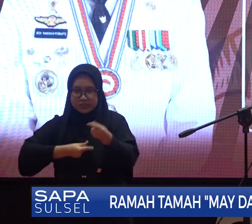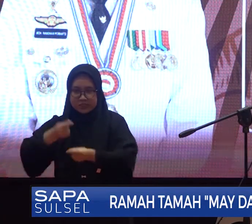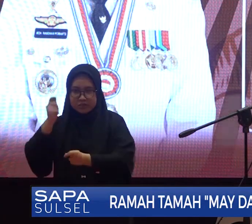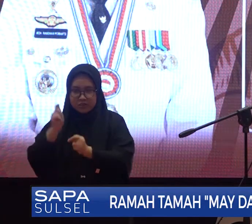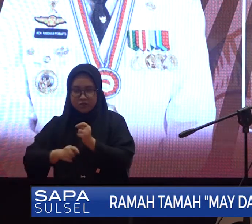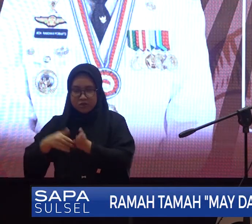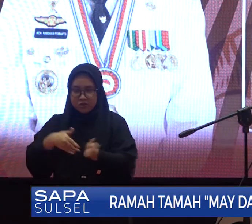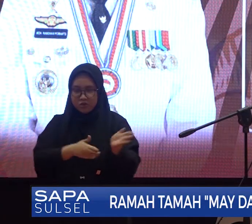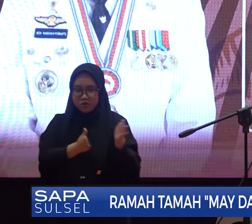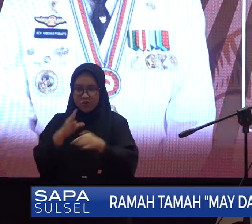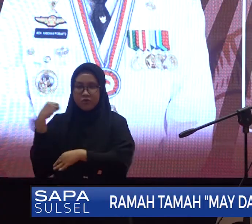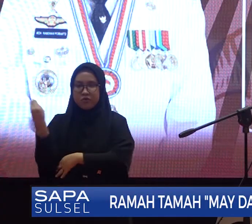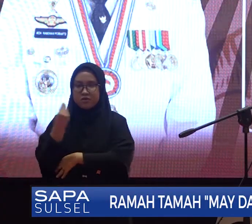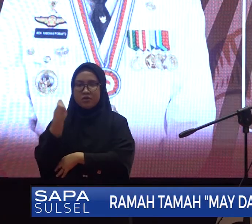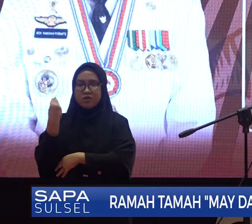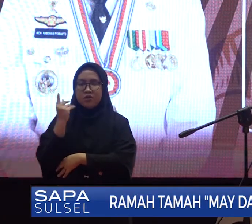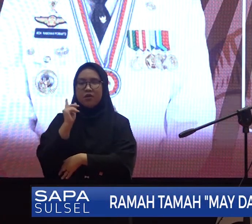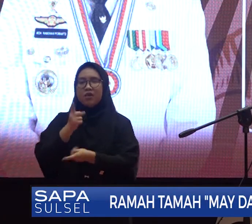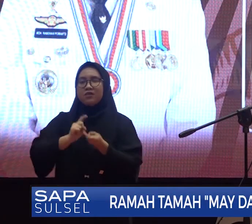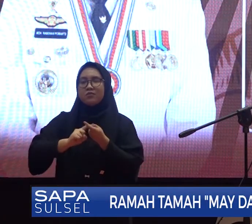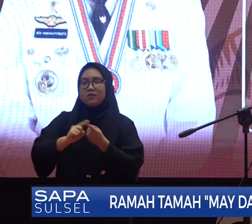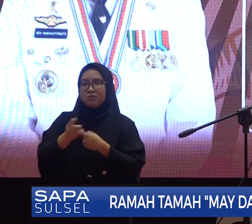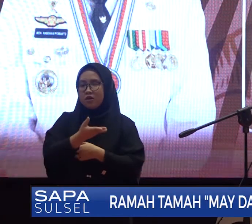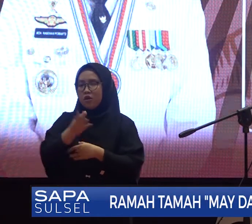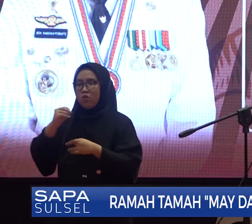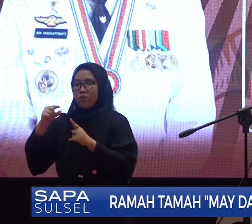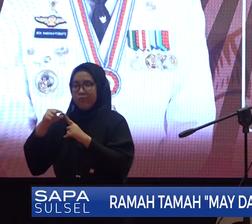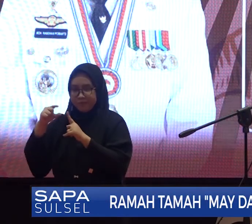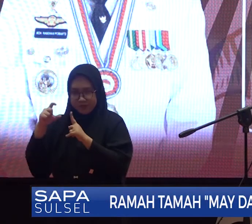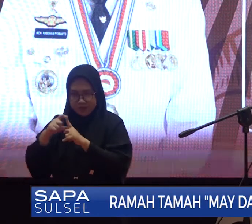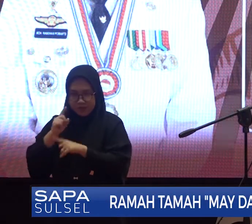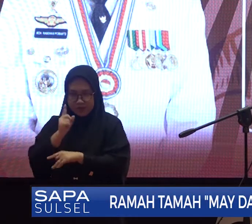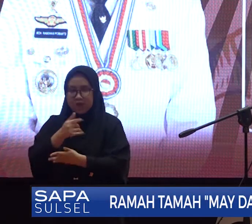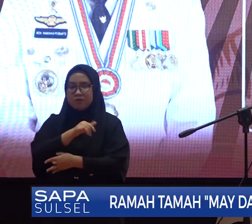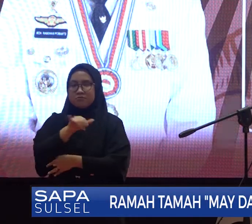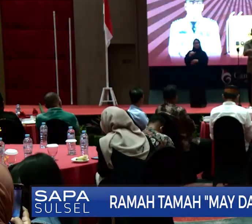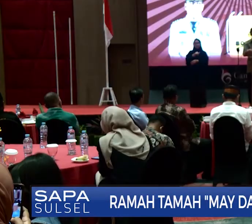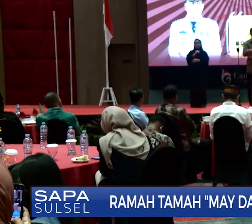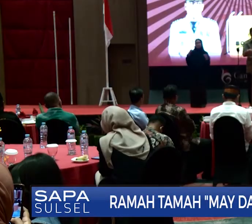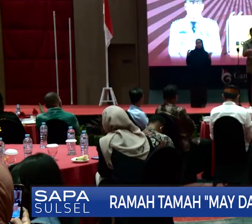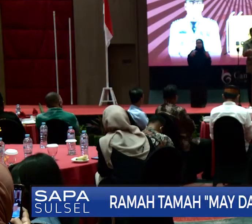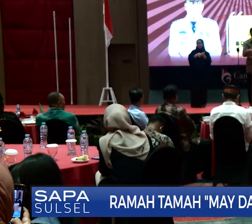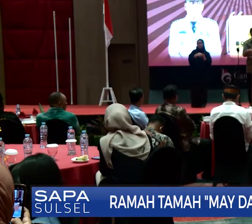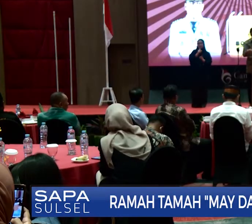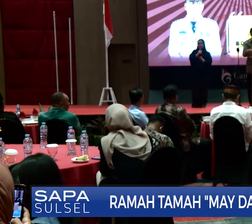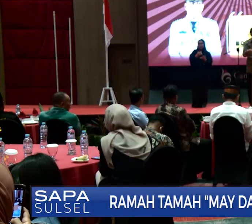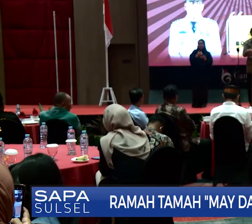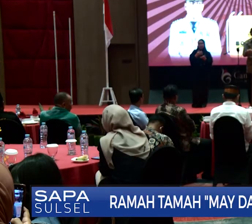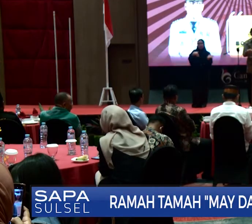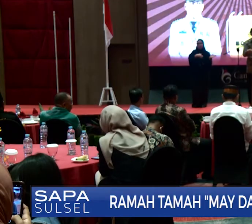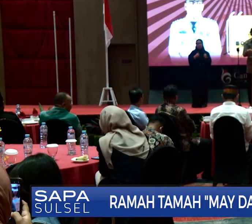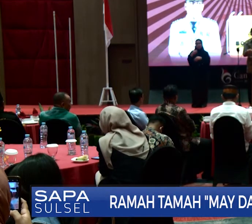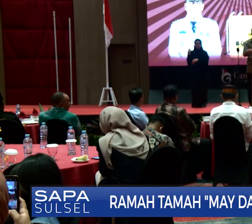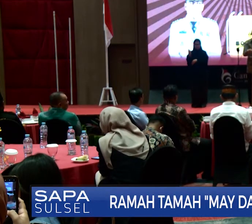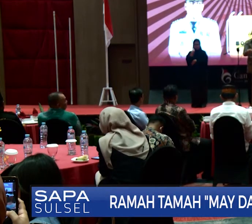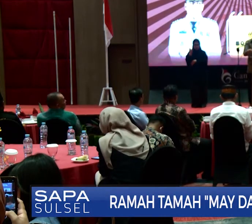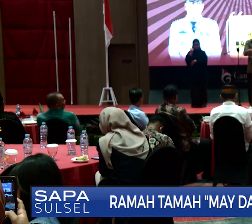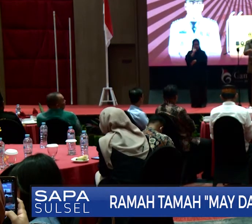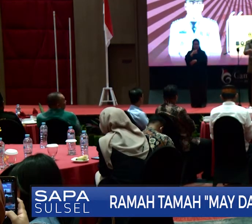di lorong wisata teman-teman opd Bersatu padu mengisi lorong wisata